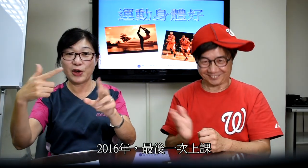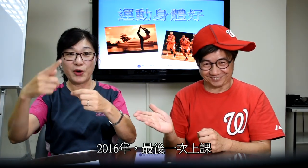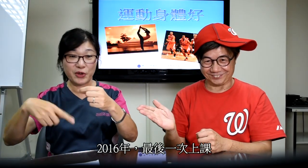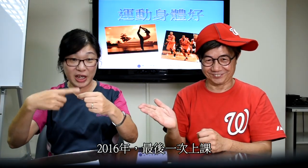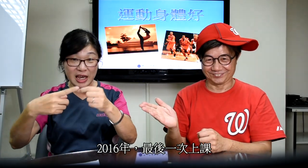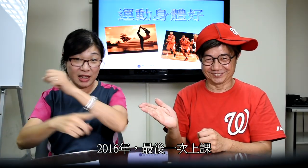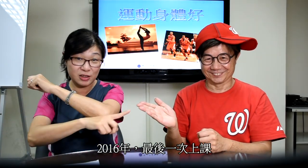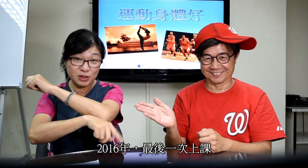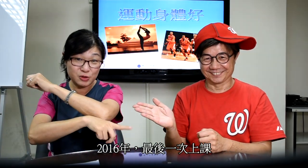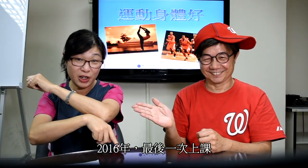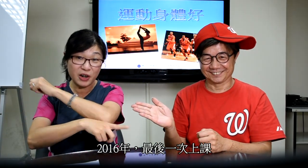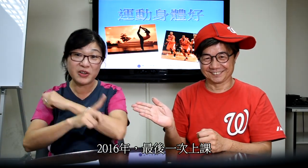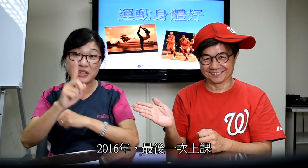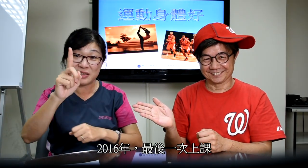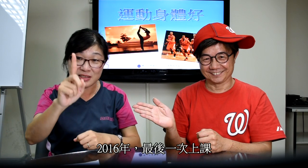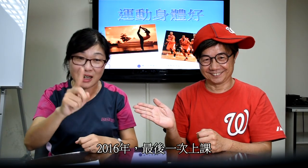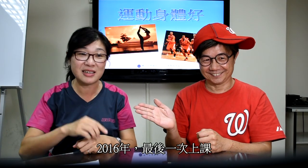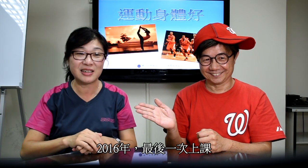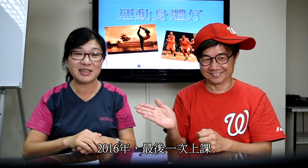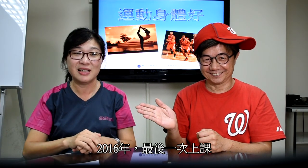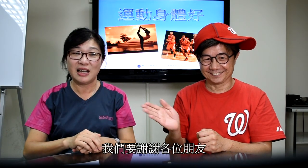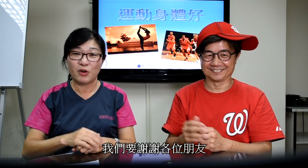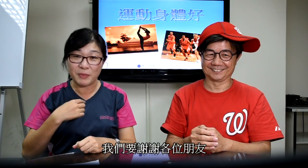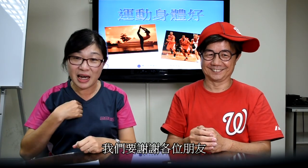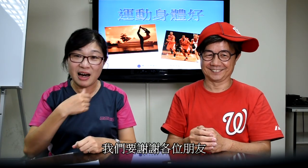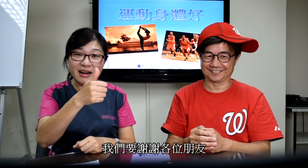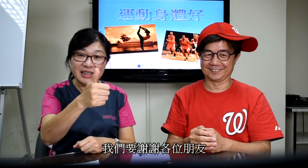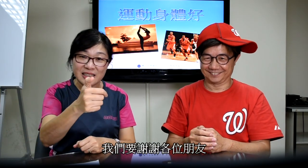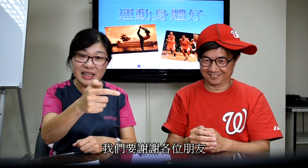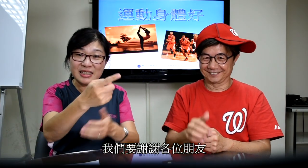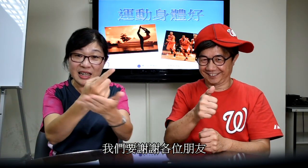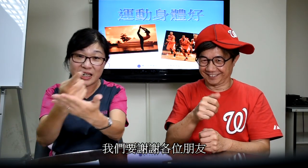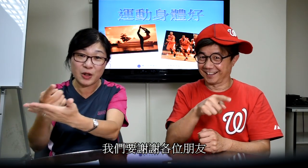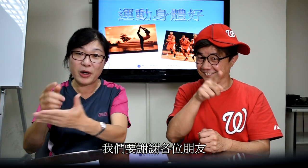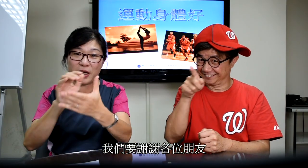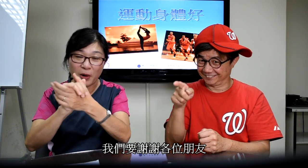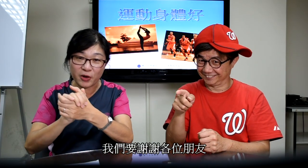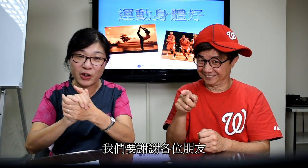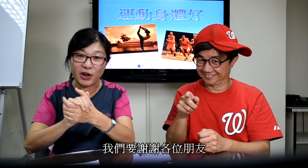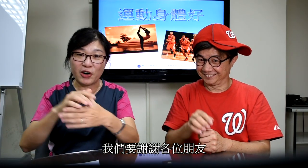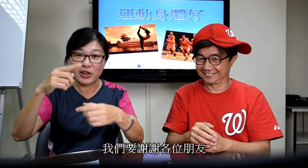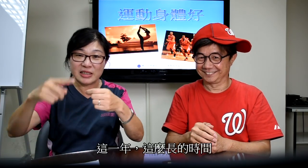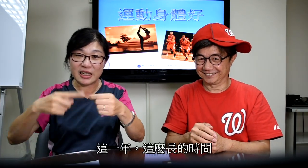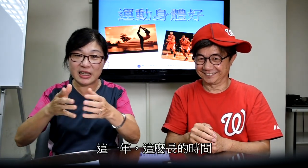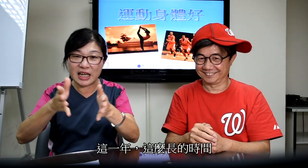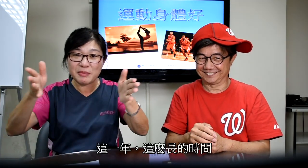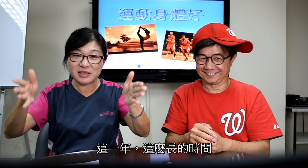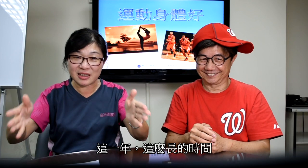2016年最后一次上课，我们要谢谢各位朋友这一年那么长的